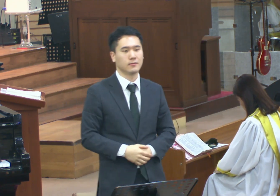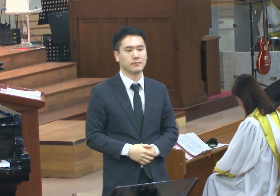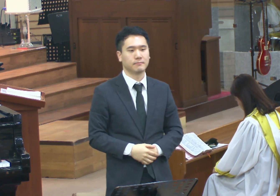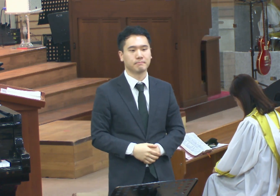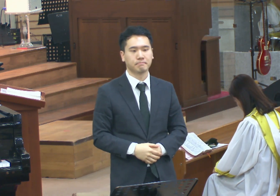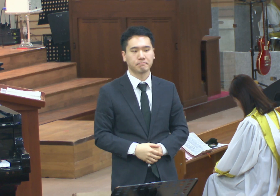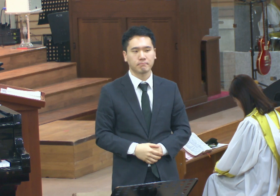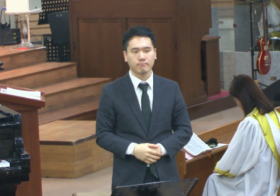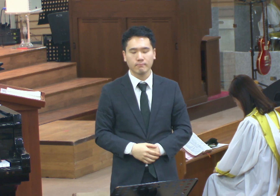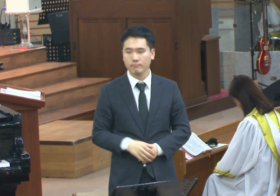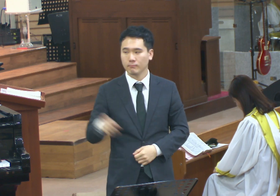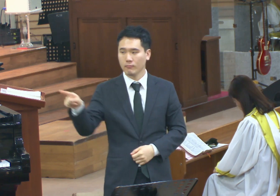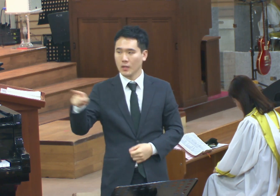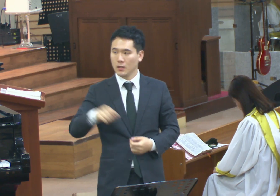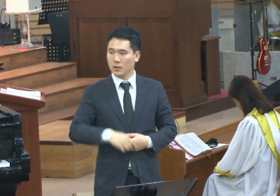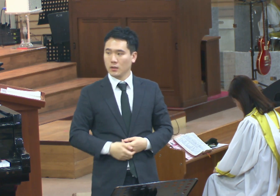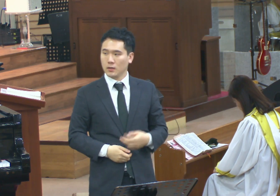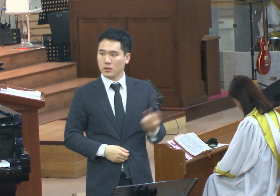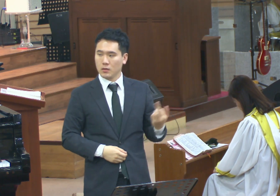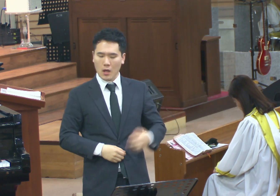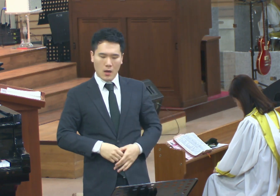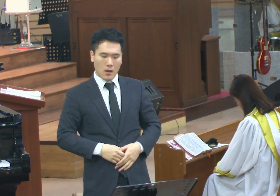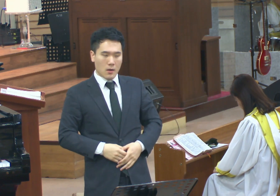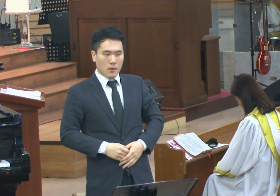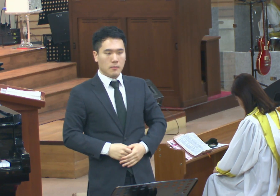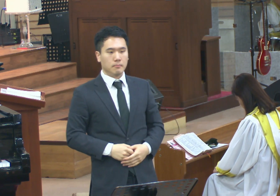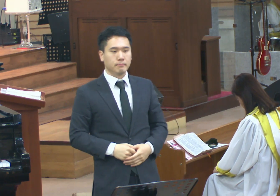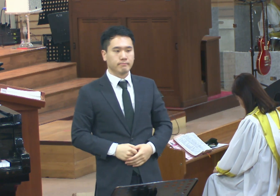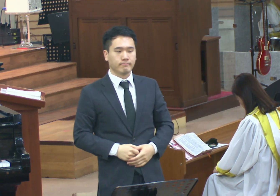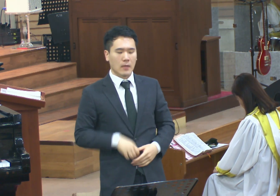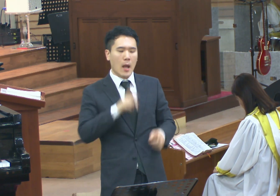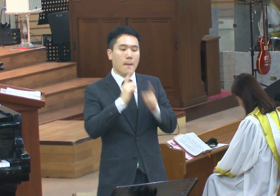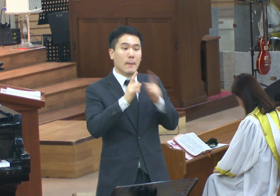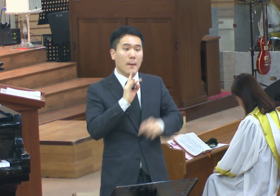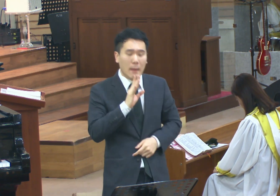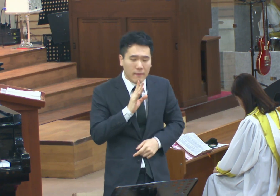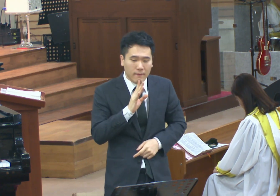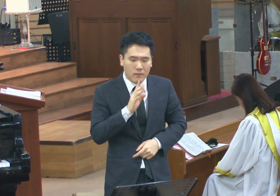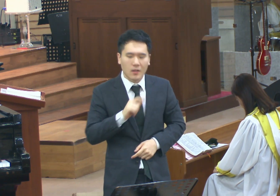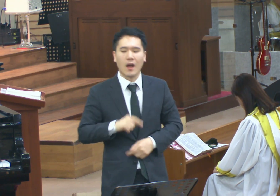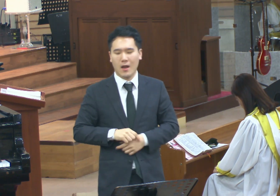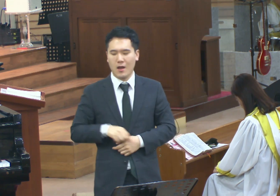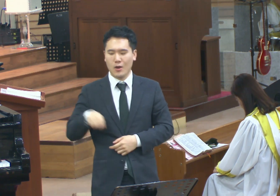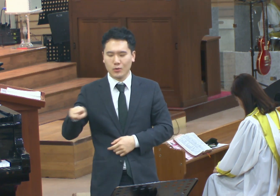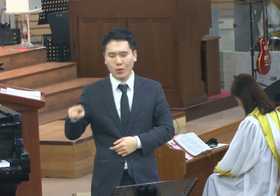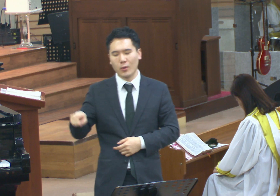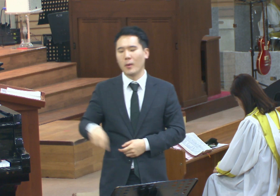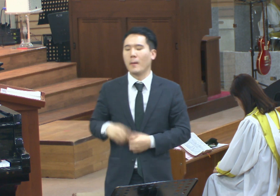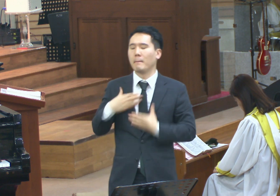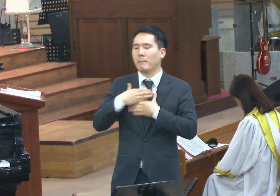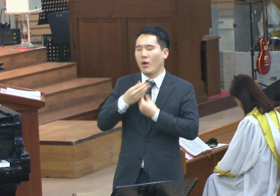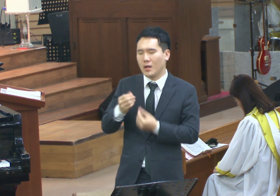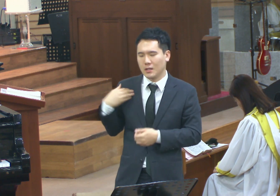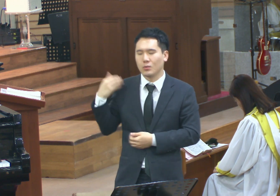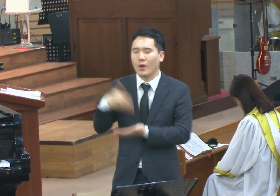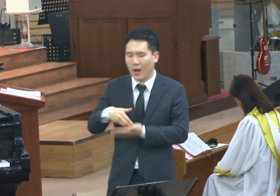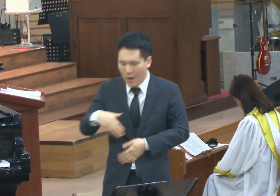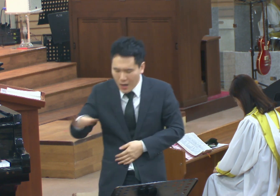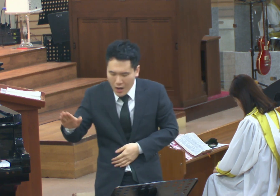가라, 배부르게 하라. 자, 그렇게 말만 하면은 그 배가 부릅니까? 평안히 갈 수가 있습니까? 여호수아는